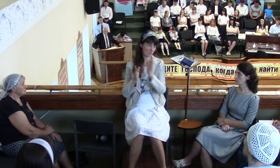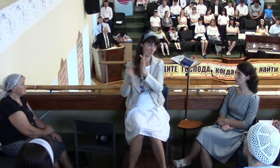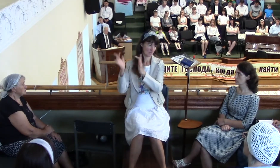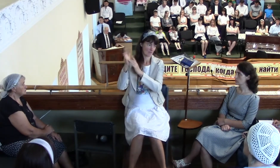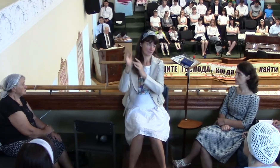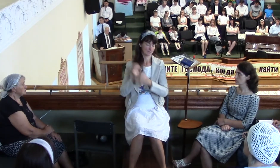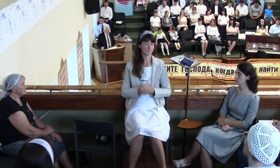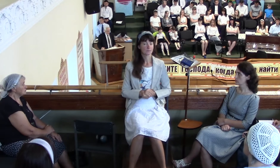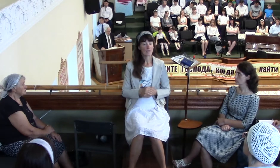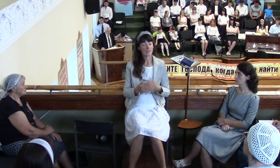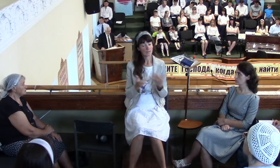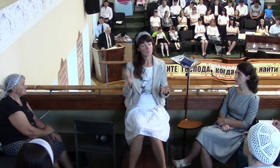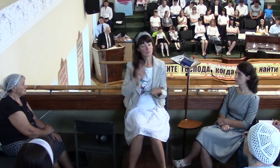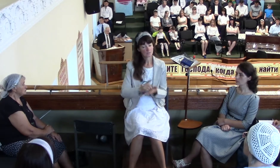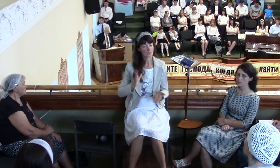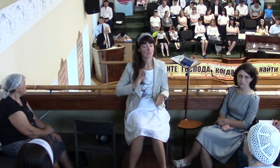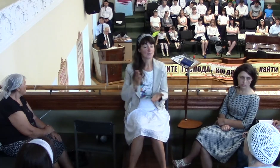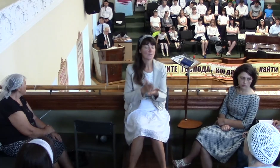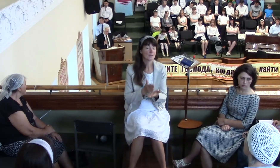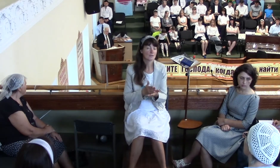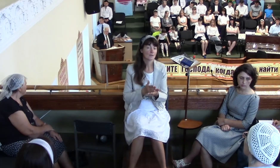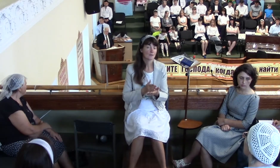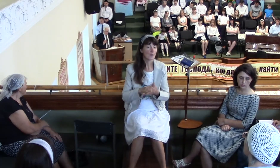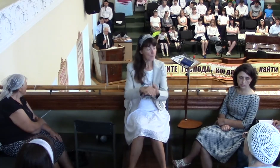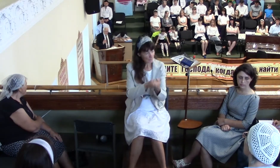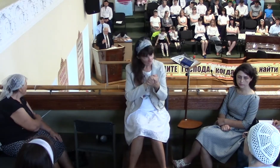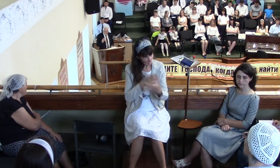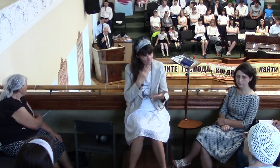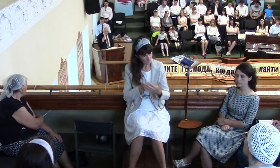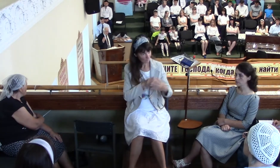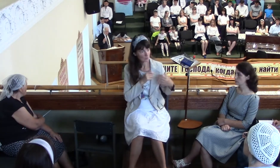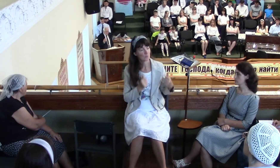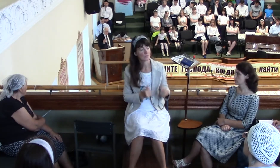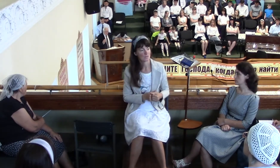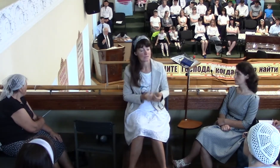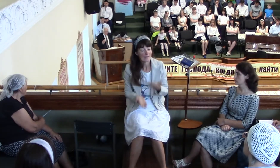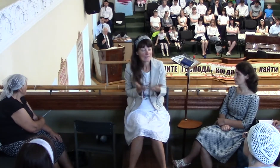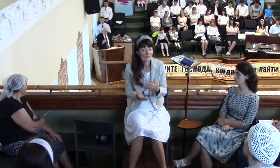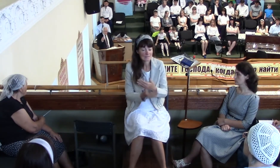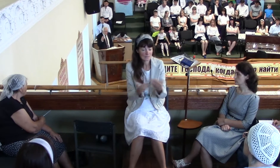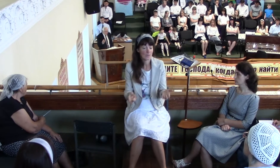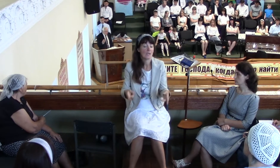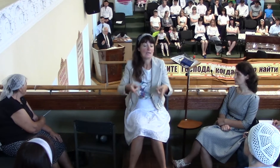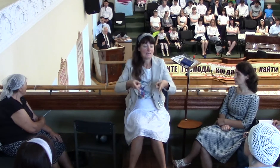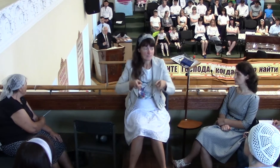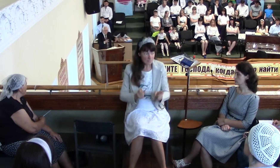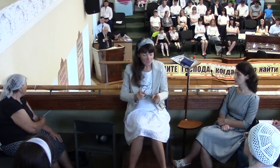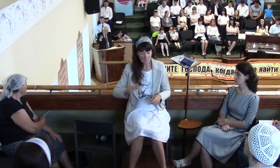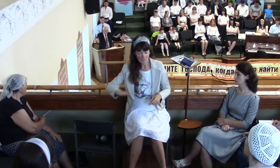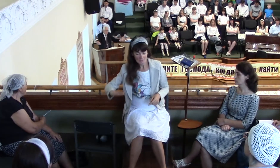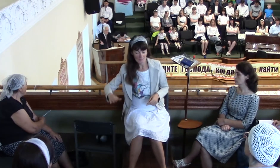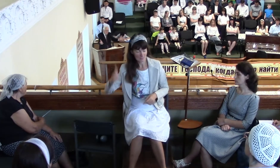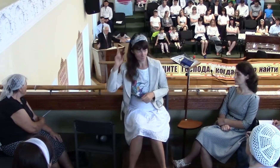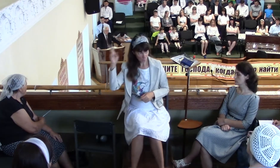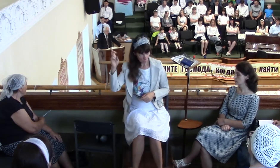И мы должны иметь мир в своем сердце. И если мы дети Божьи, если мы люди новые, мы должны иметь